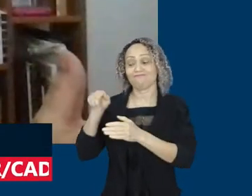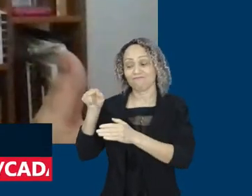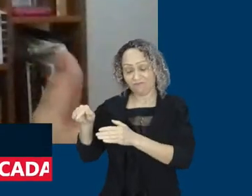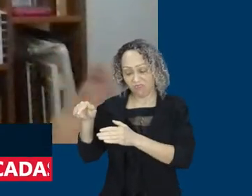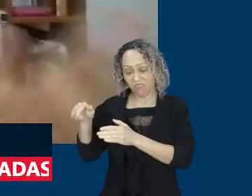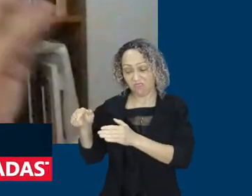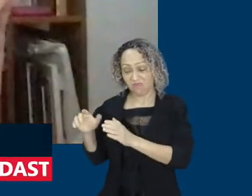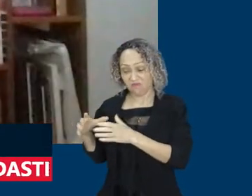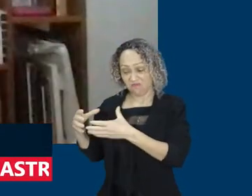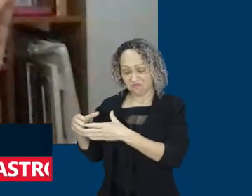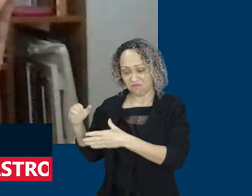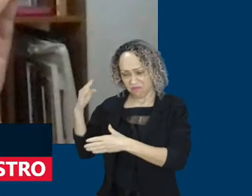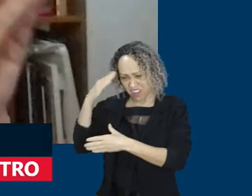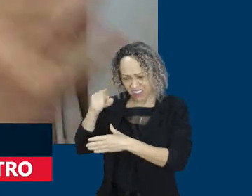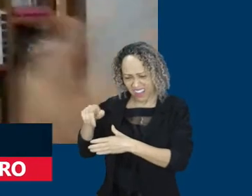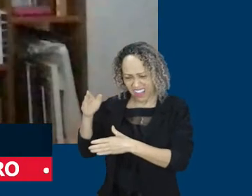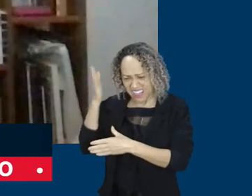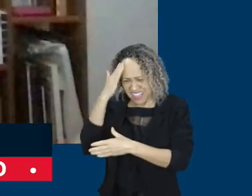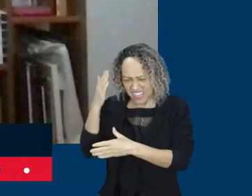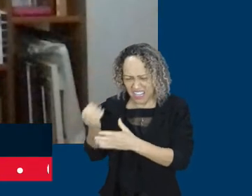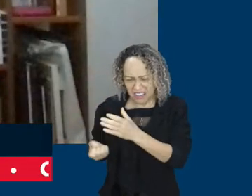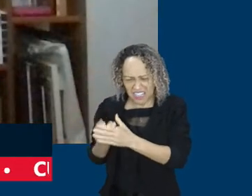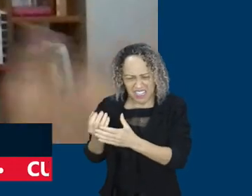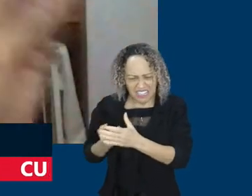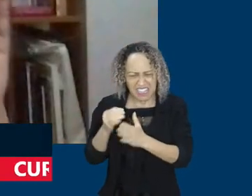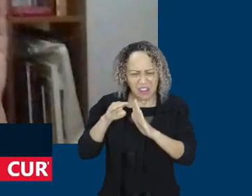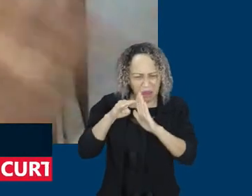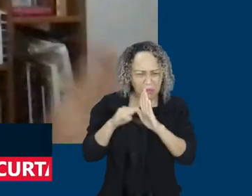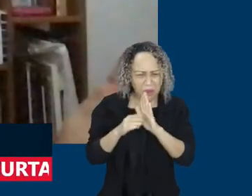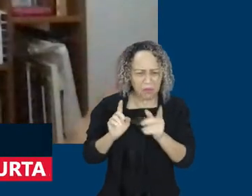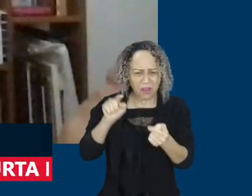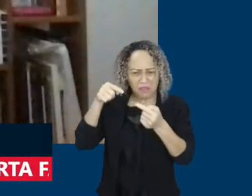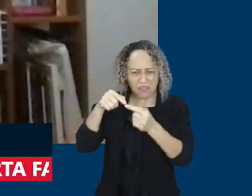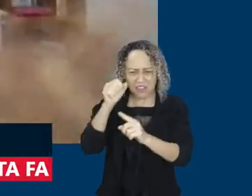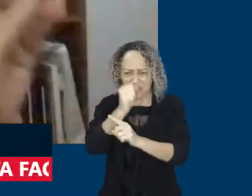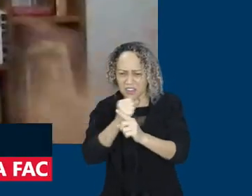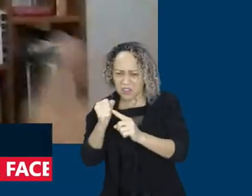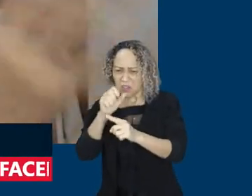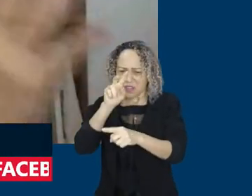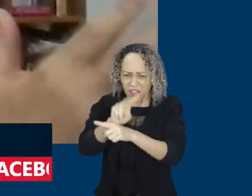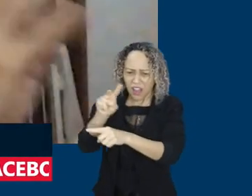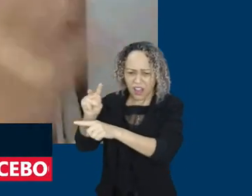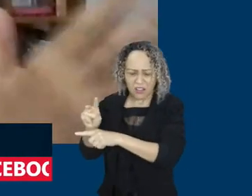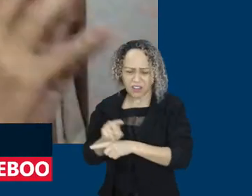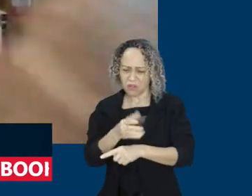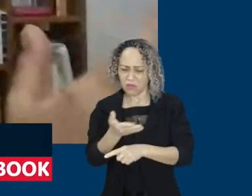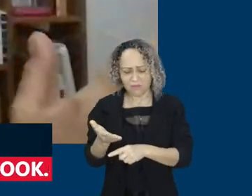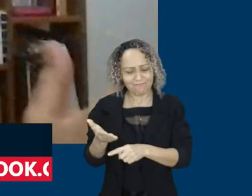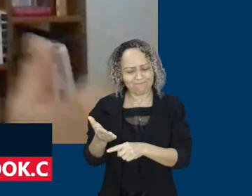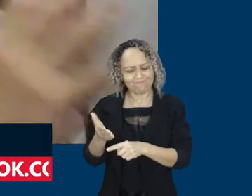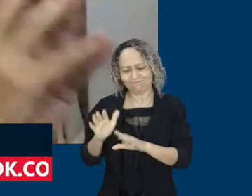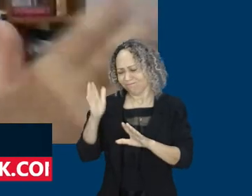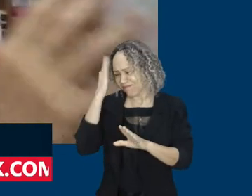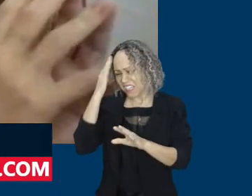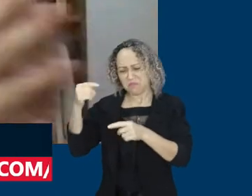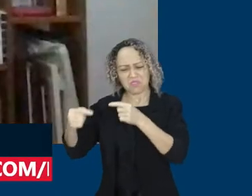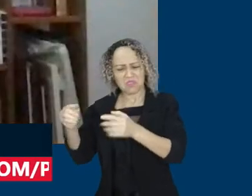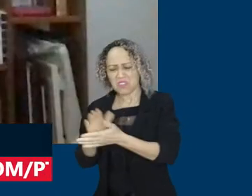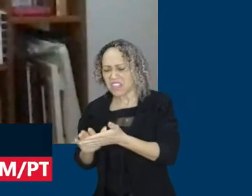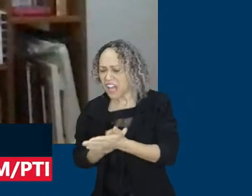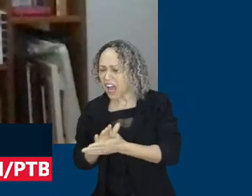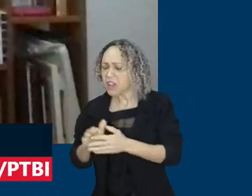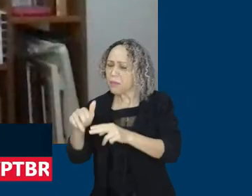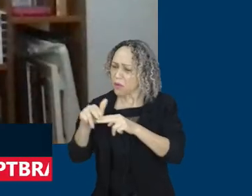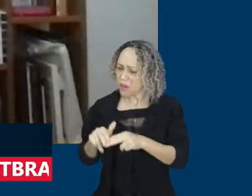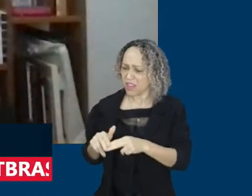a agenda social, eles nem estão preocupados em aprender, eles não estão preocupados em discutir, é por isso que o programa é tão mal feito. Né?